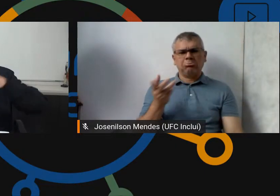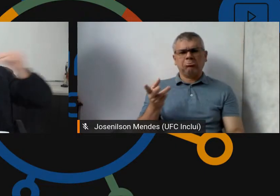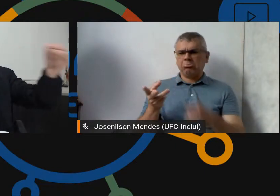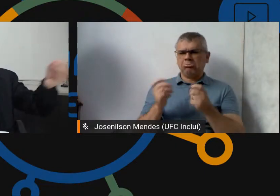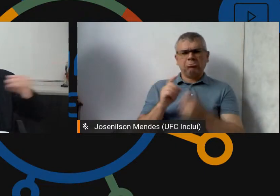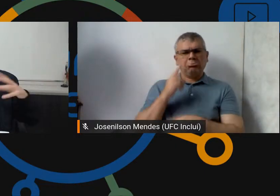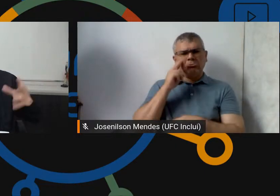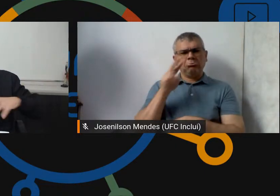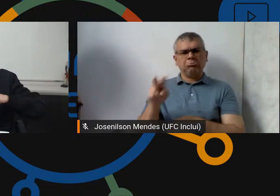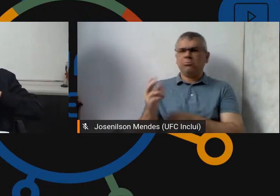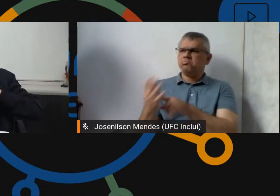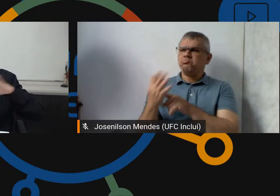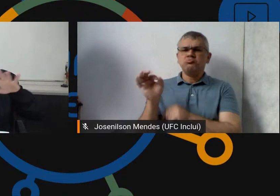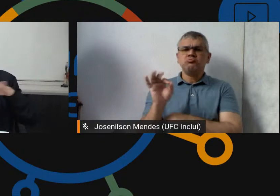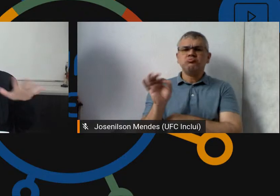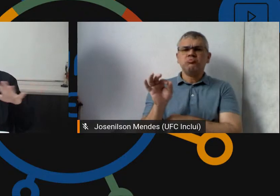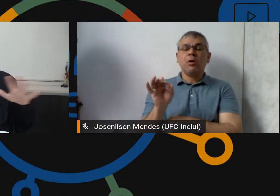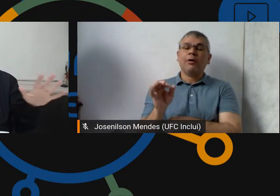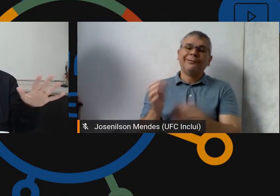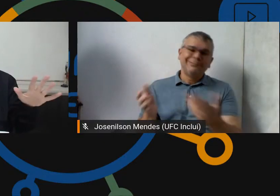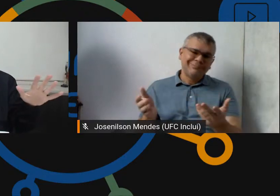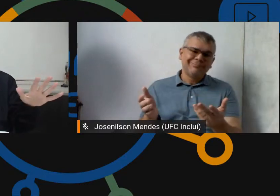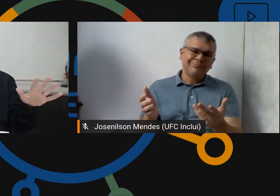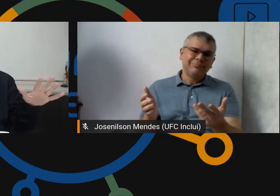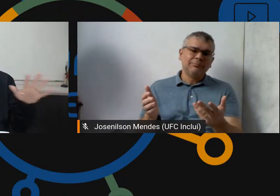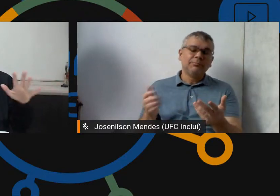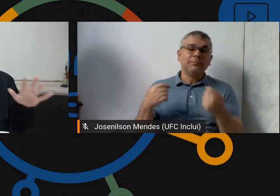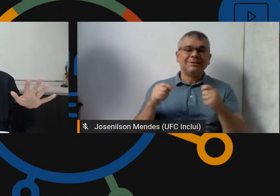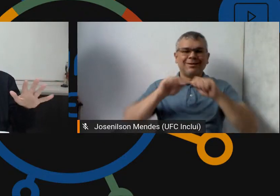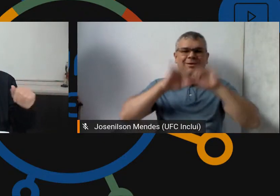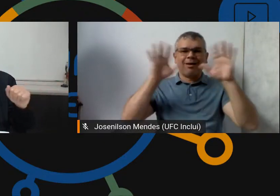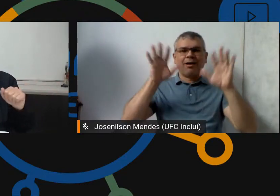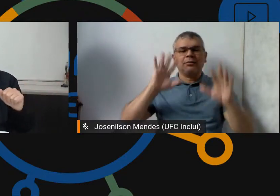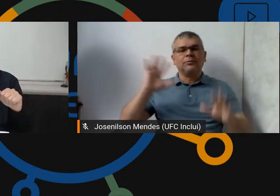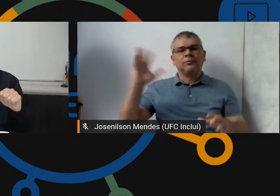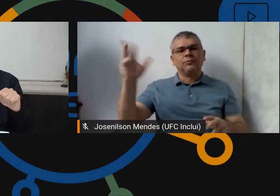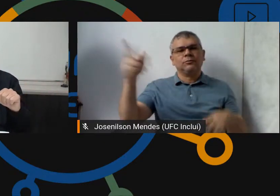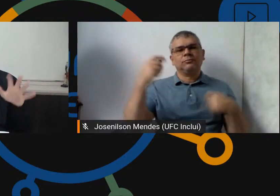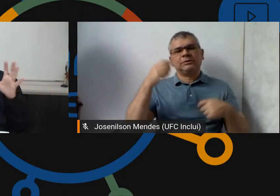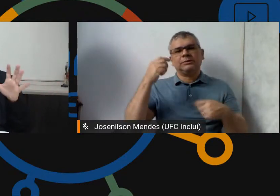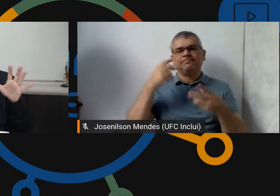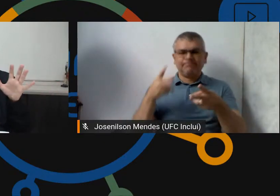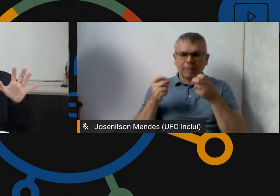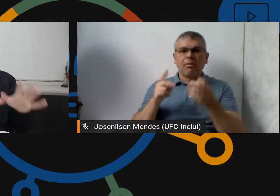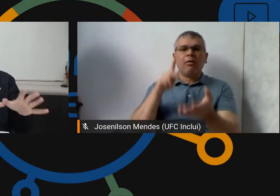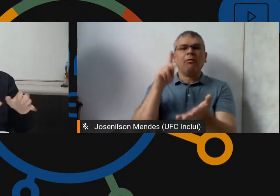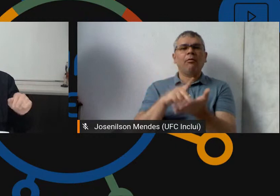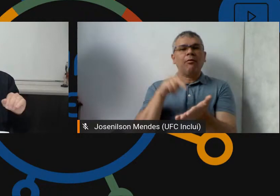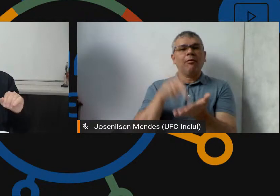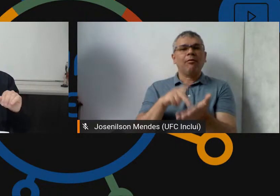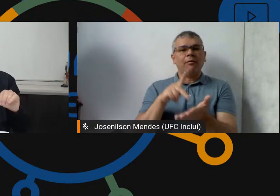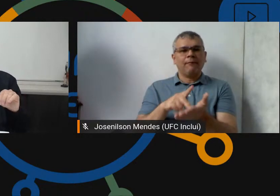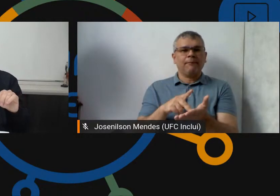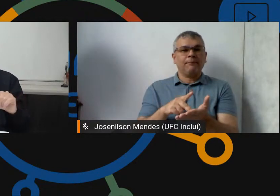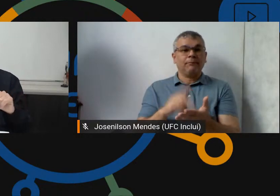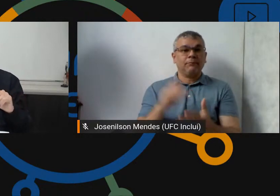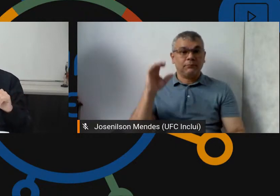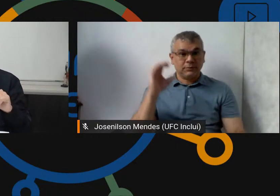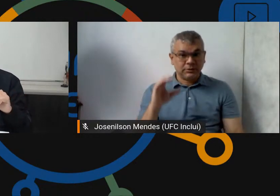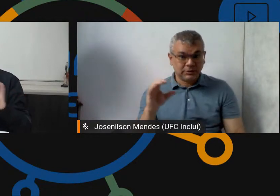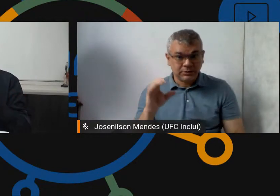vai nas revistas internacionais, você encontra isso daí lá, claro, claro. Não tem essa, né? Falei que eu estou falando de ciência, não estou falando de